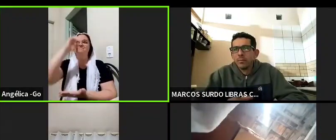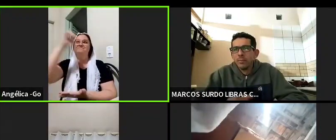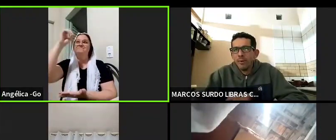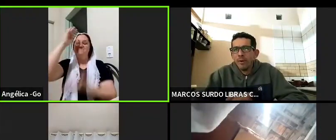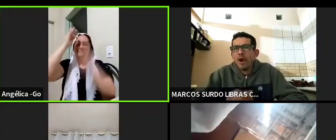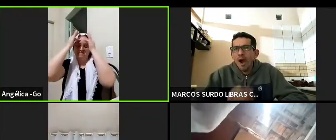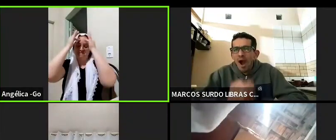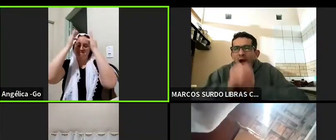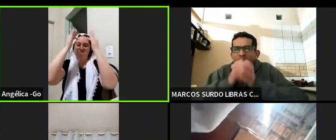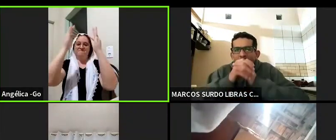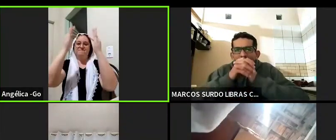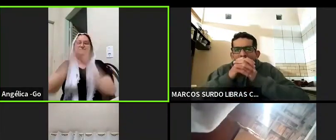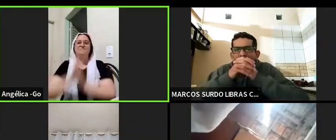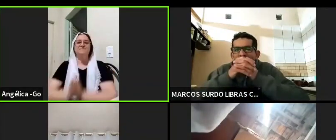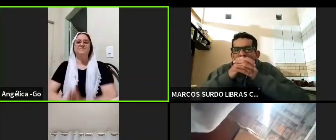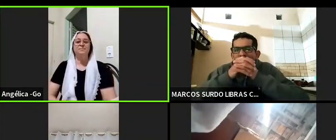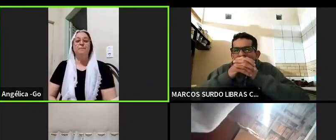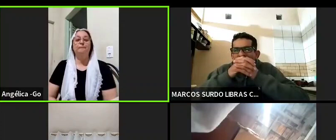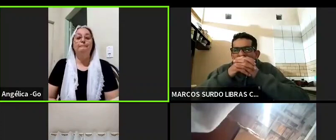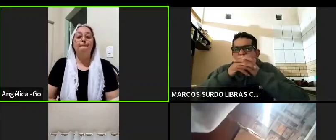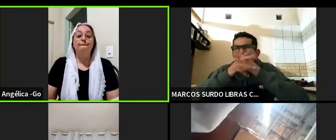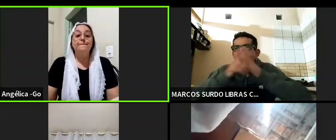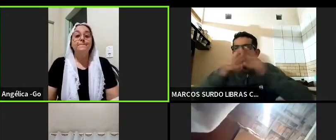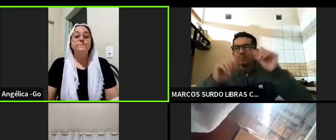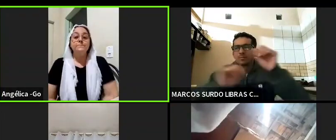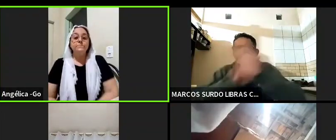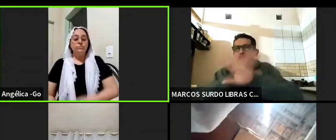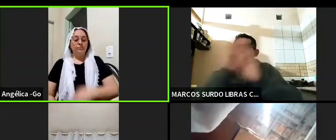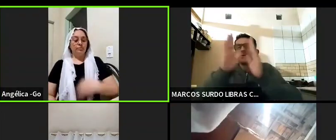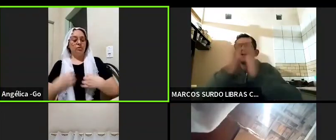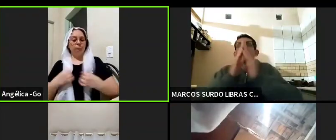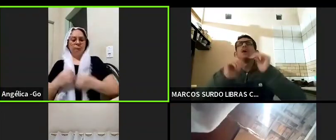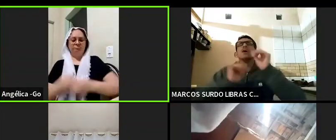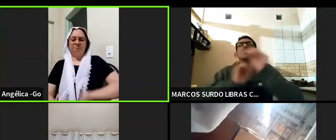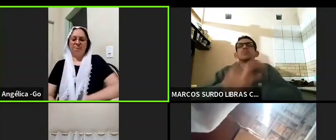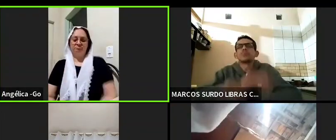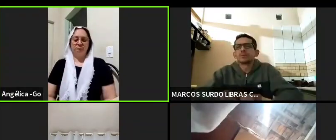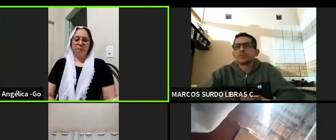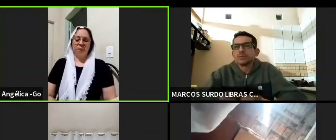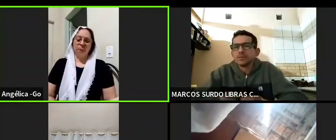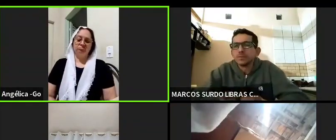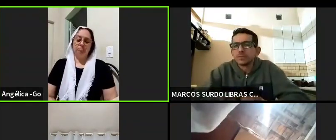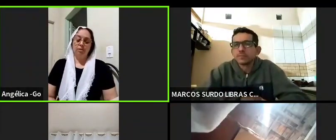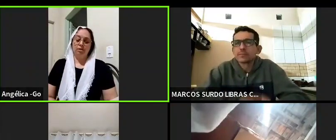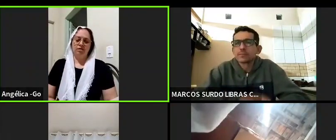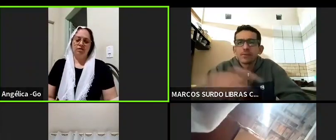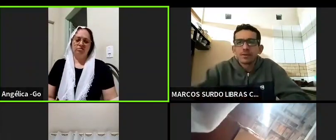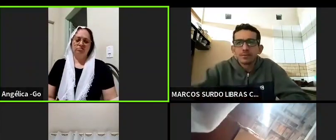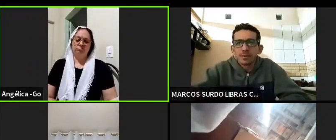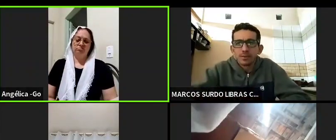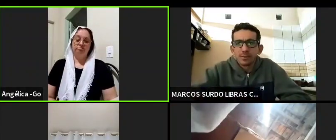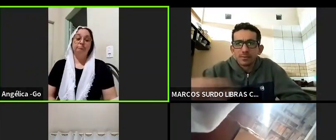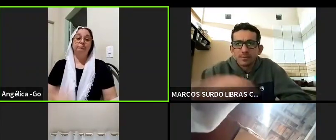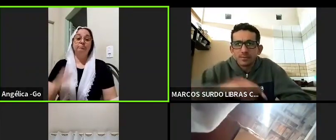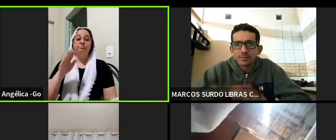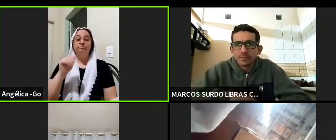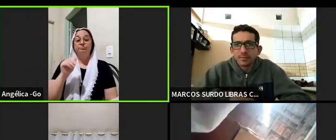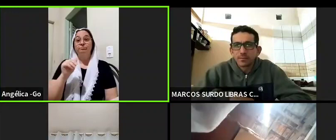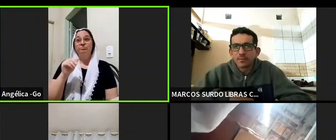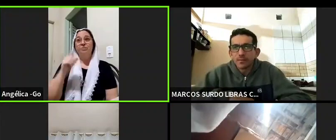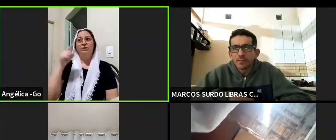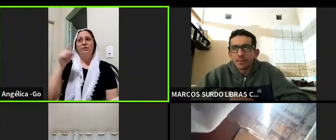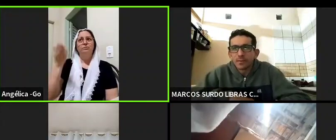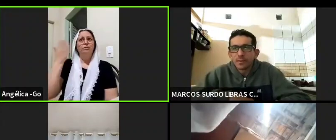Será que eu vou ficar confundido? Será que eu vou ficar confundida por terra? Deus hoje mandou Salmo